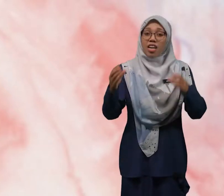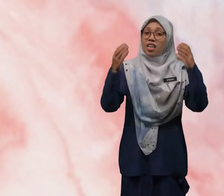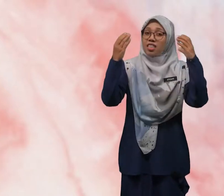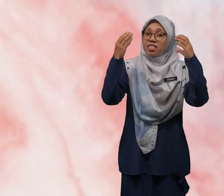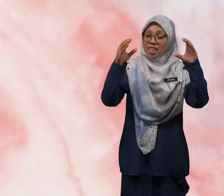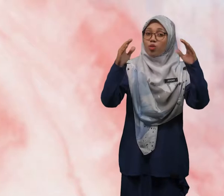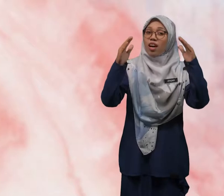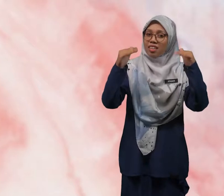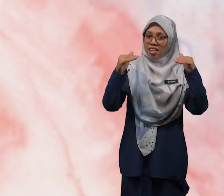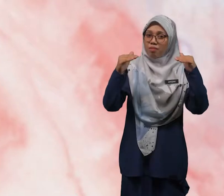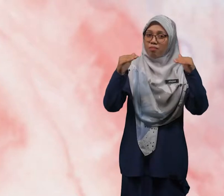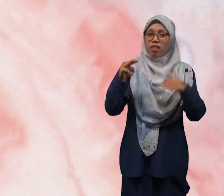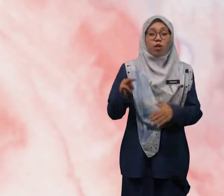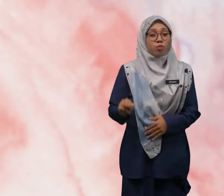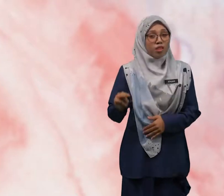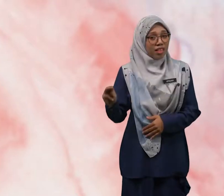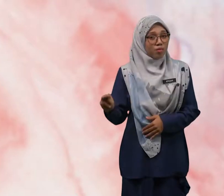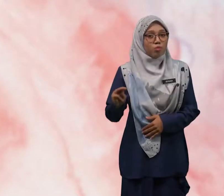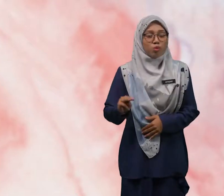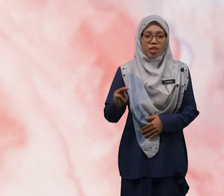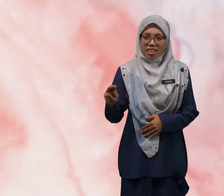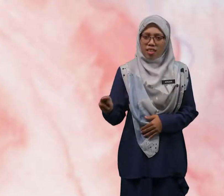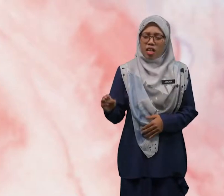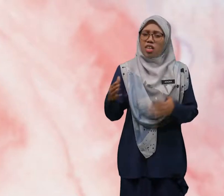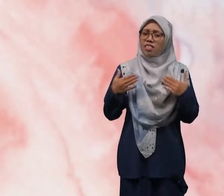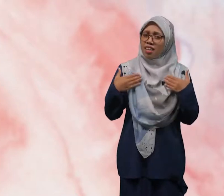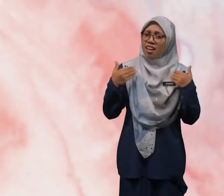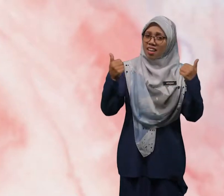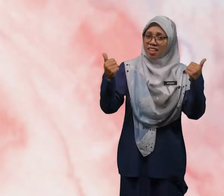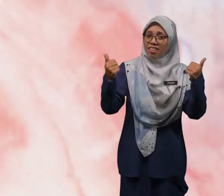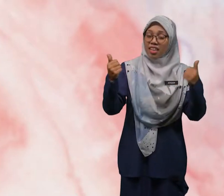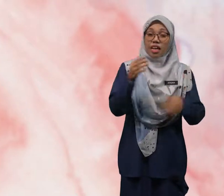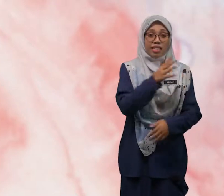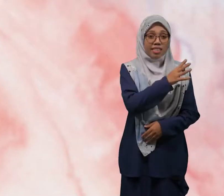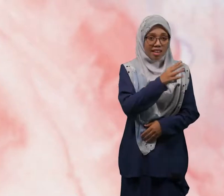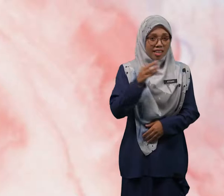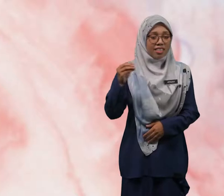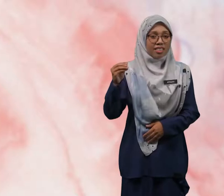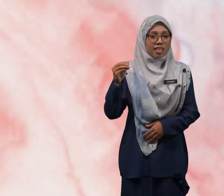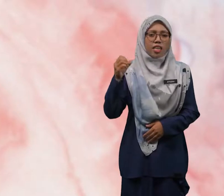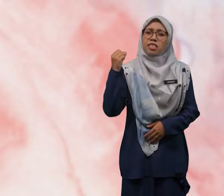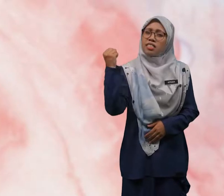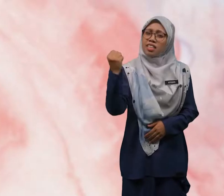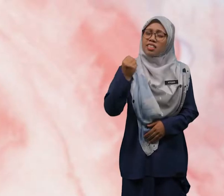cek kuharap murid-murid sehat dan senantiasa